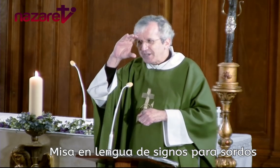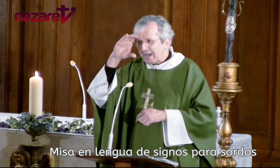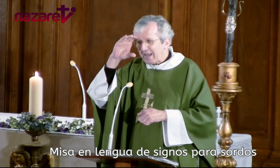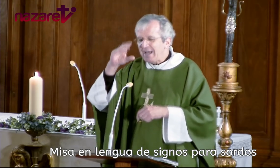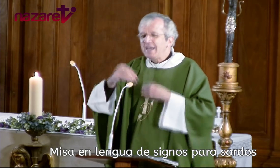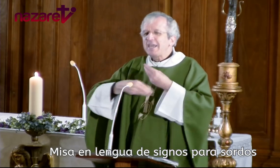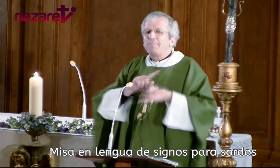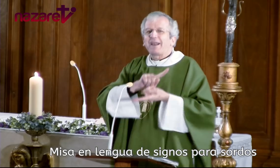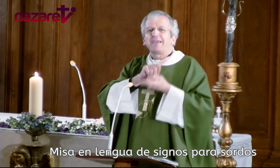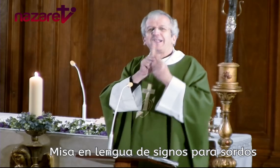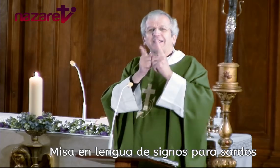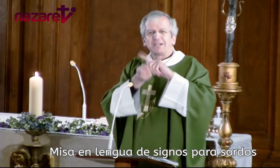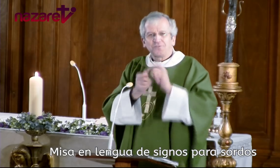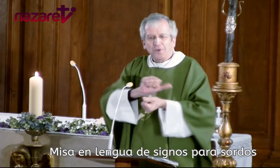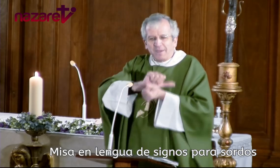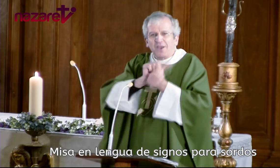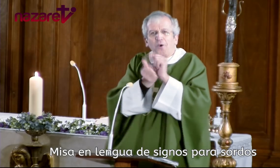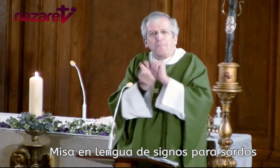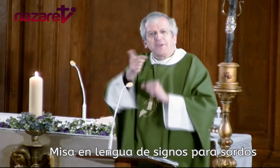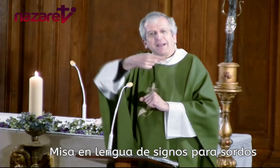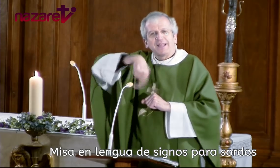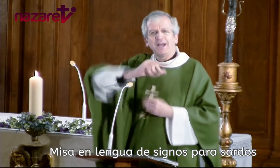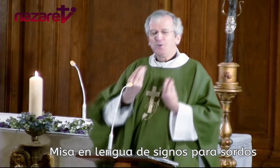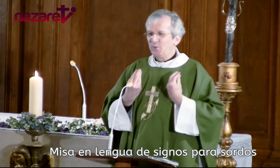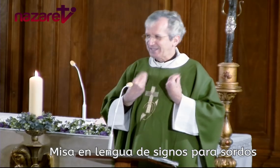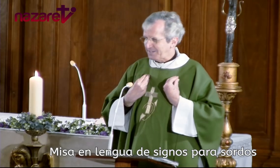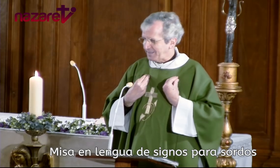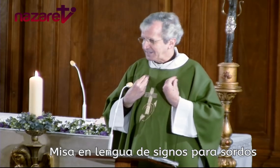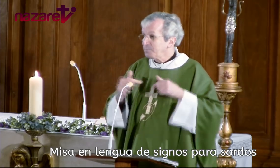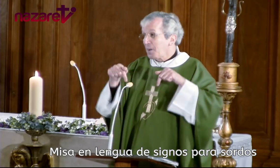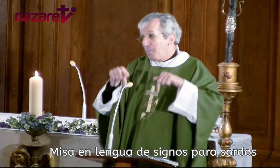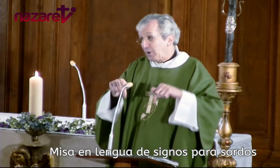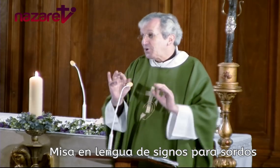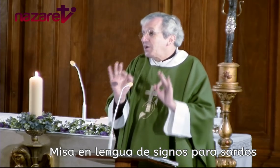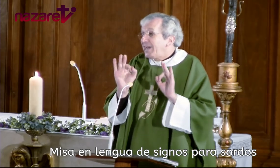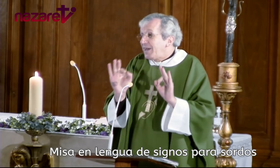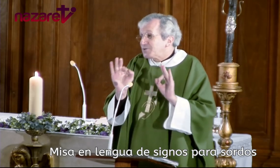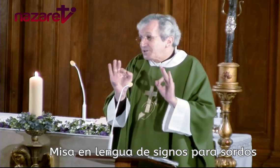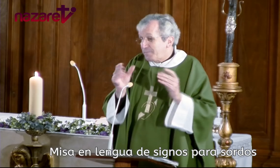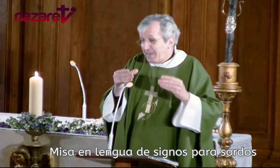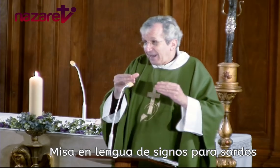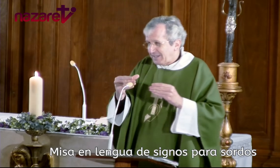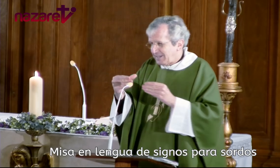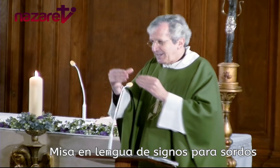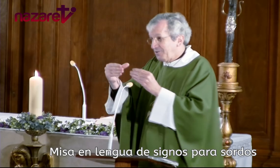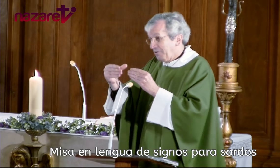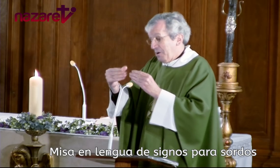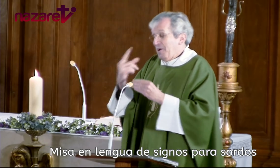escucharla y para que transforme, convierta nuestras vidas. Por eso hoy hemos hecho especial ese signo.